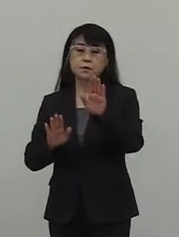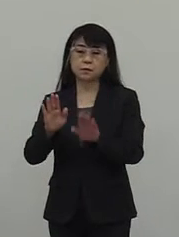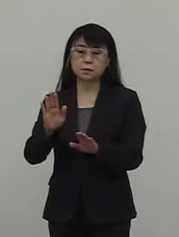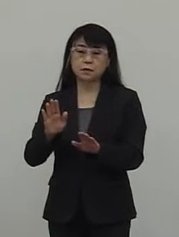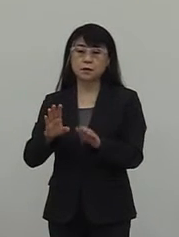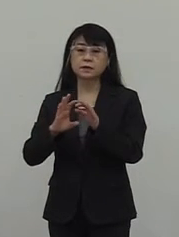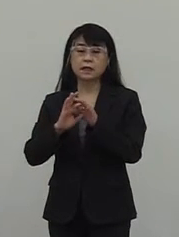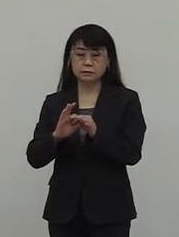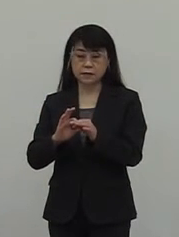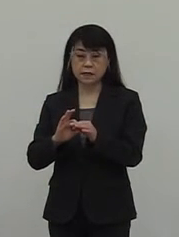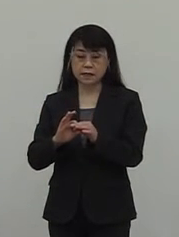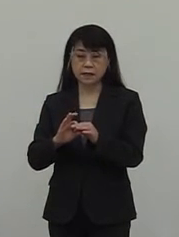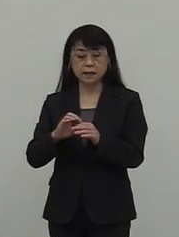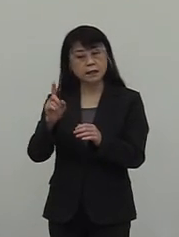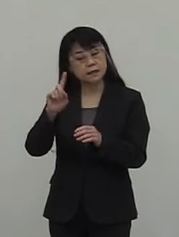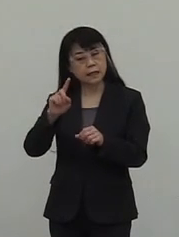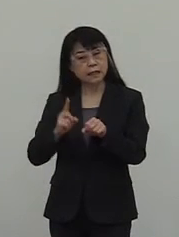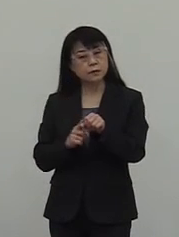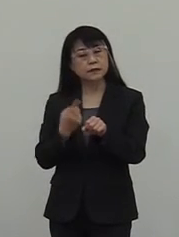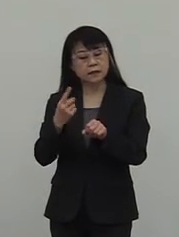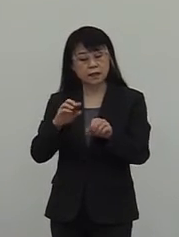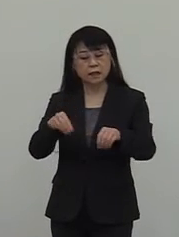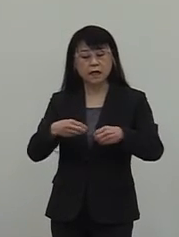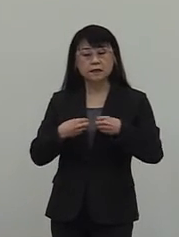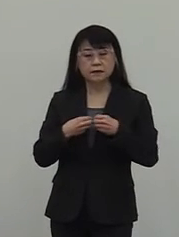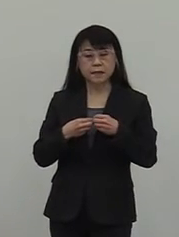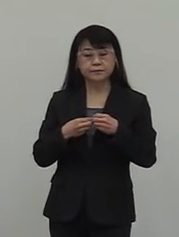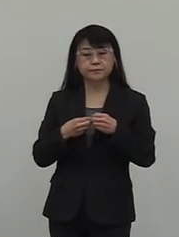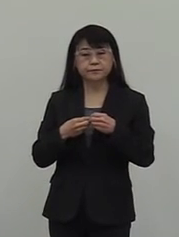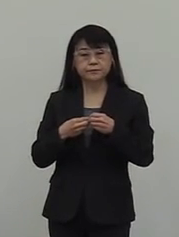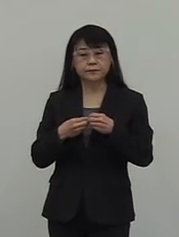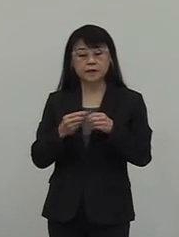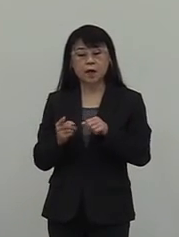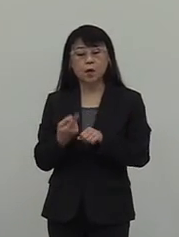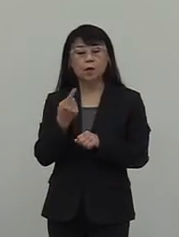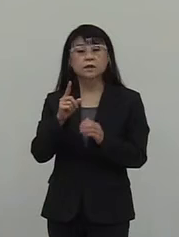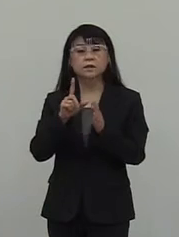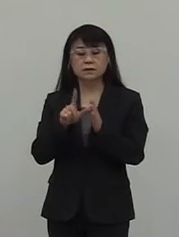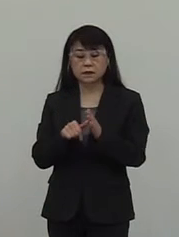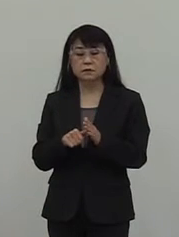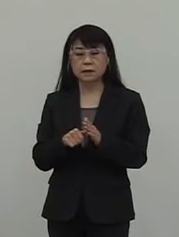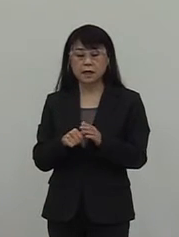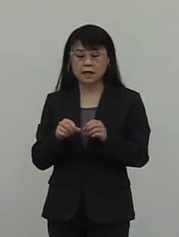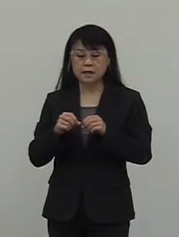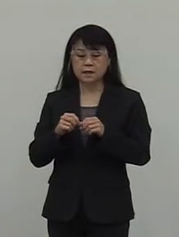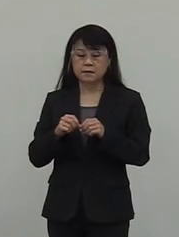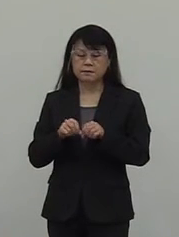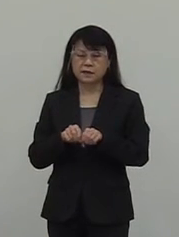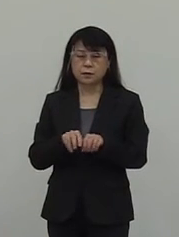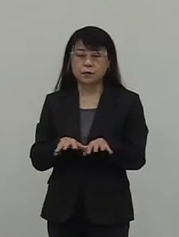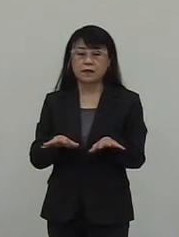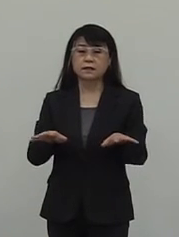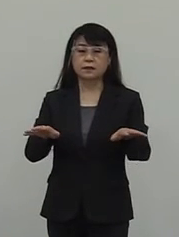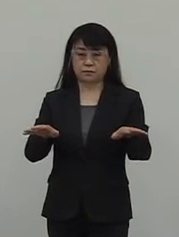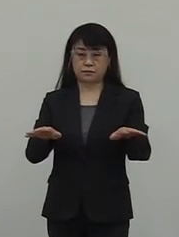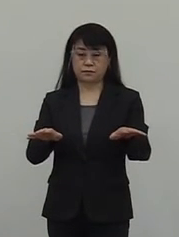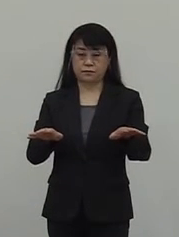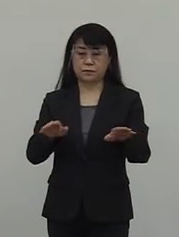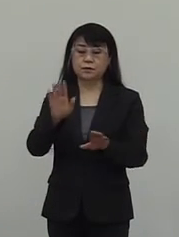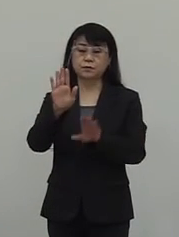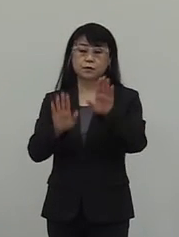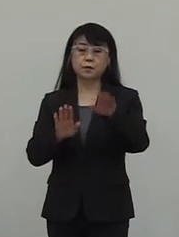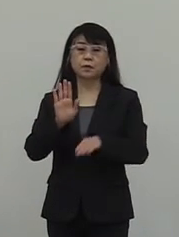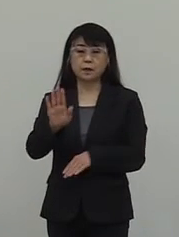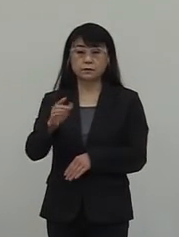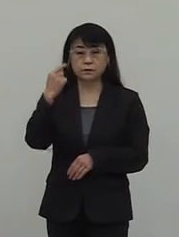一人何らかの形で、感染が始まってしまいますと、広がっていくということなので、まだまだ